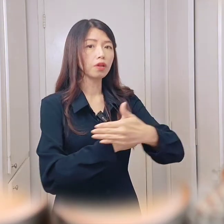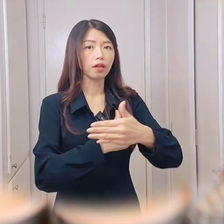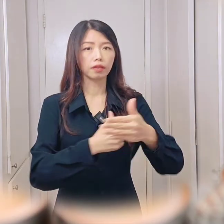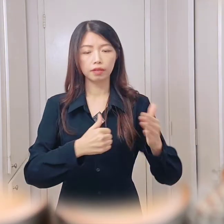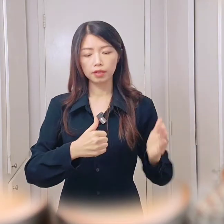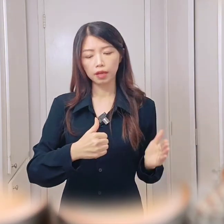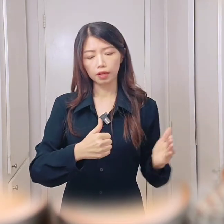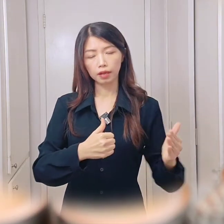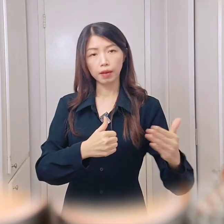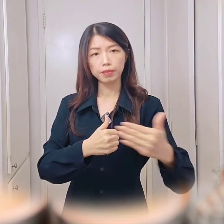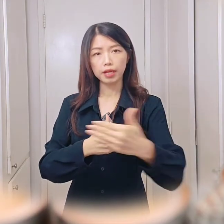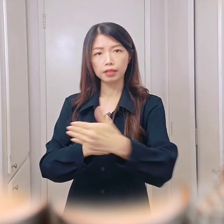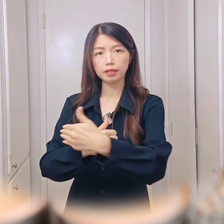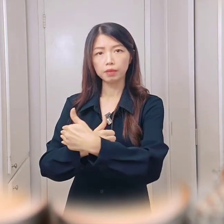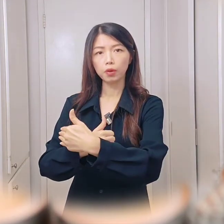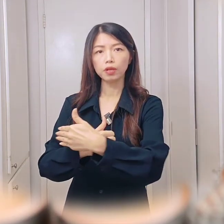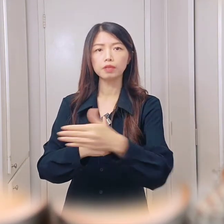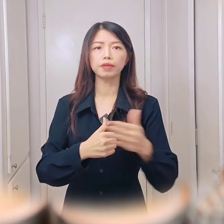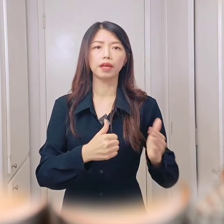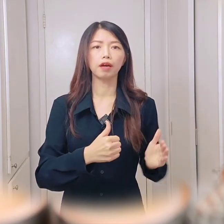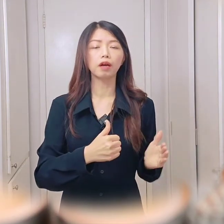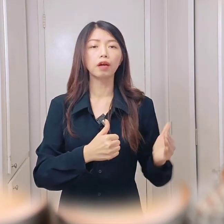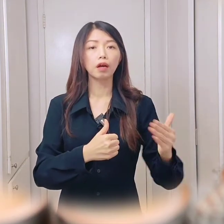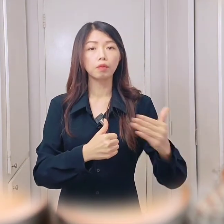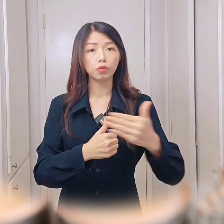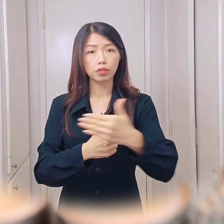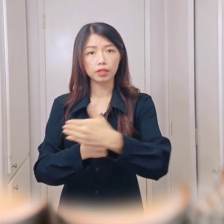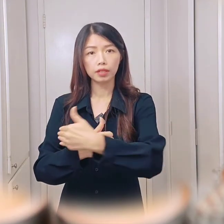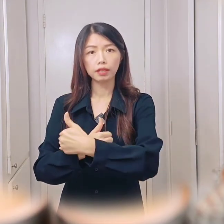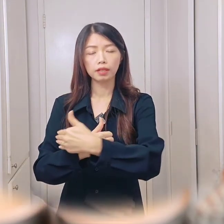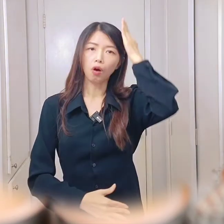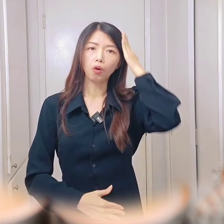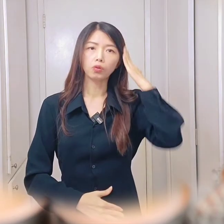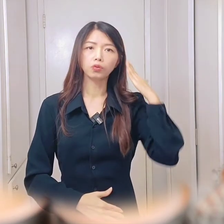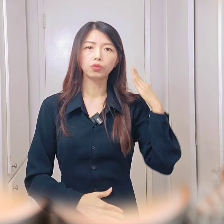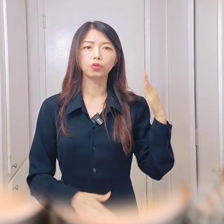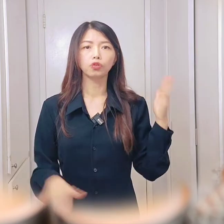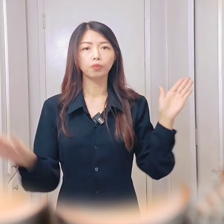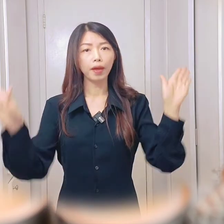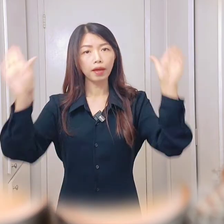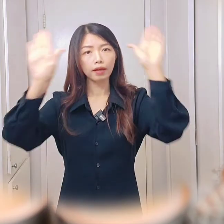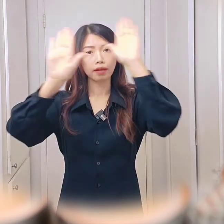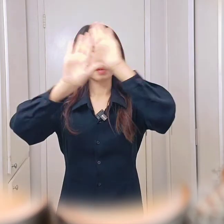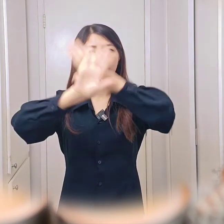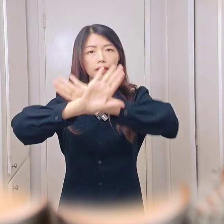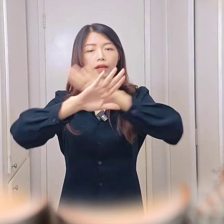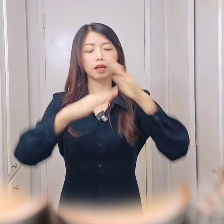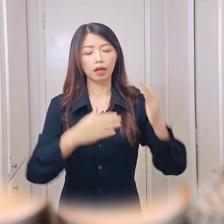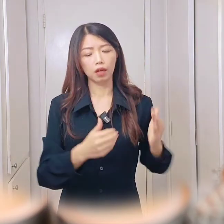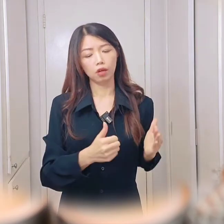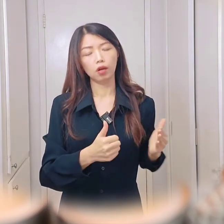어둠에 둘려있듯이 감싸듯이 표현하시면 돼요. 묻힌, 어둠에